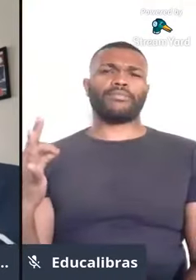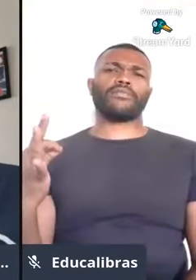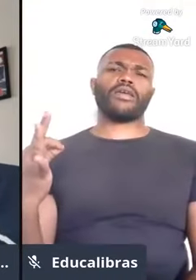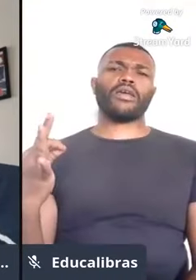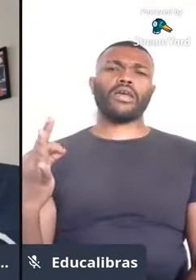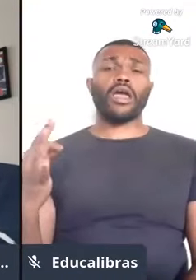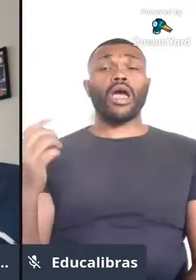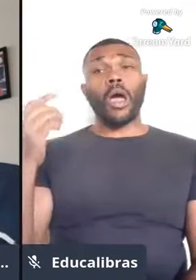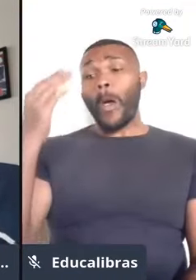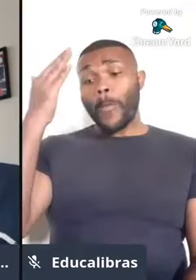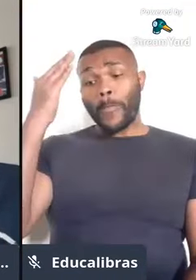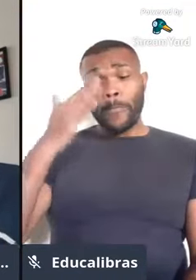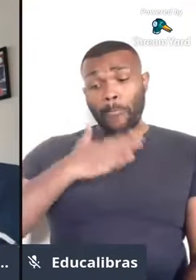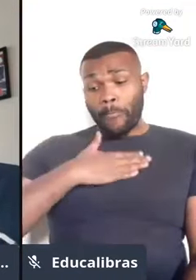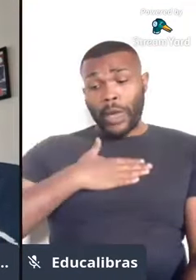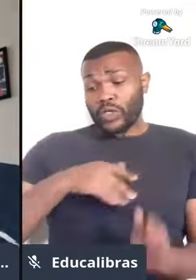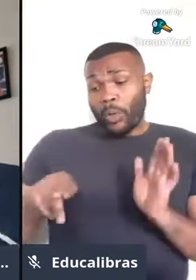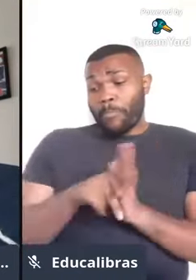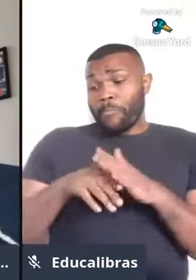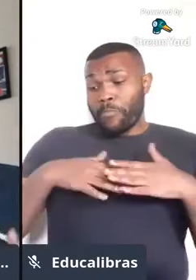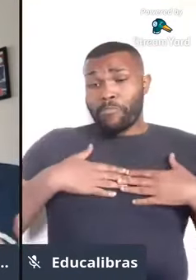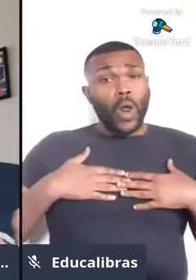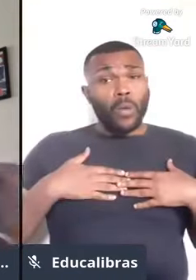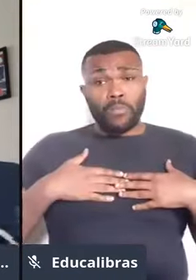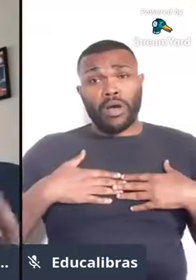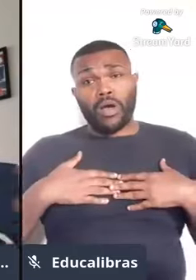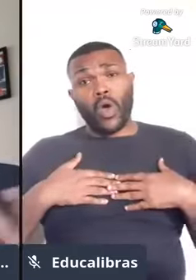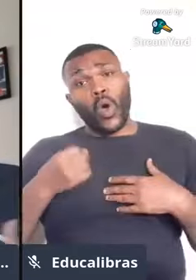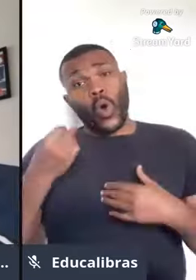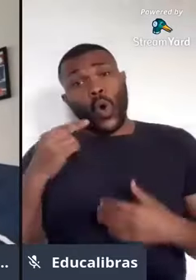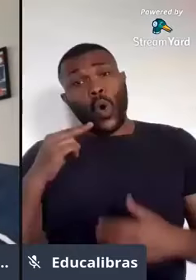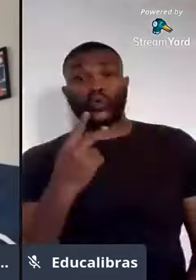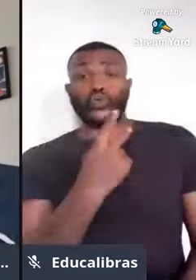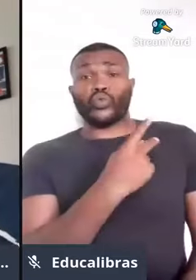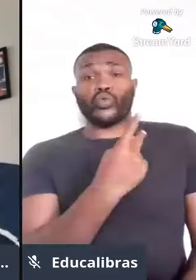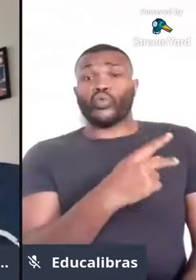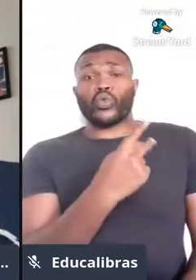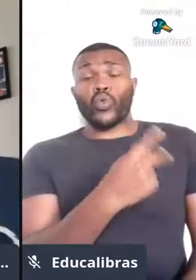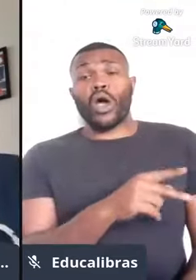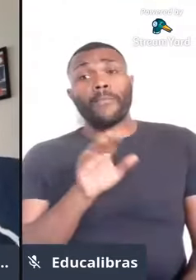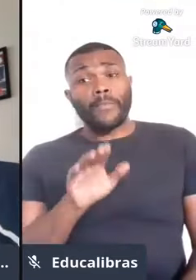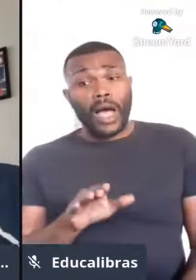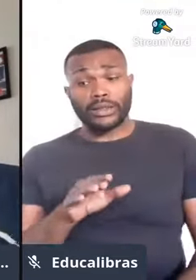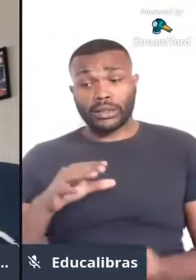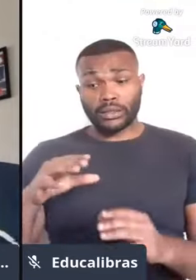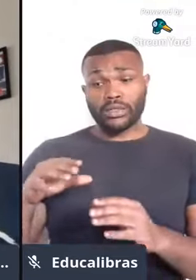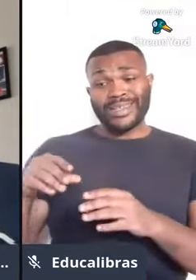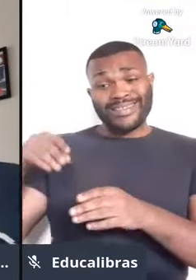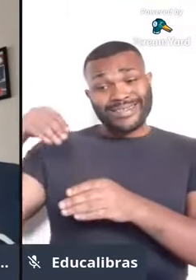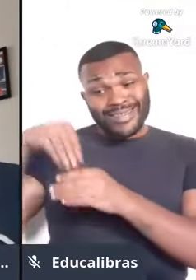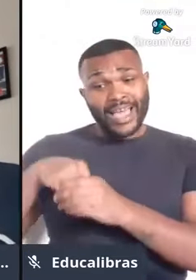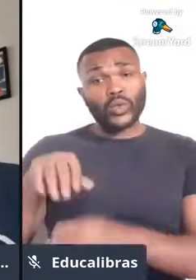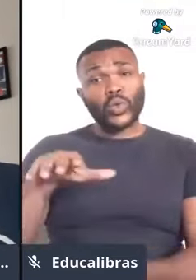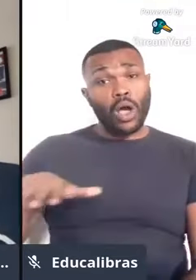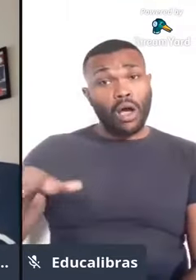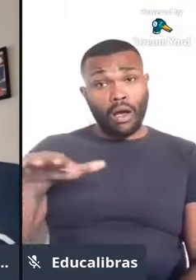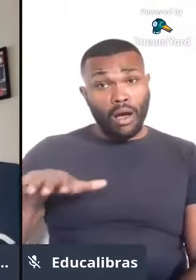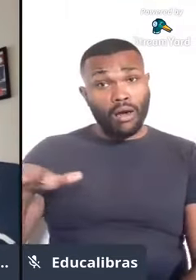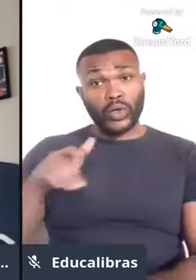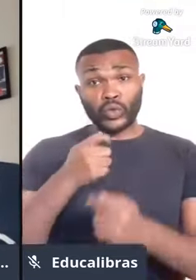minha, sabe? Ou talvez sua, mas dentro do universo de jornalismo, eu desconheço pessoas que pensem desse jeito.